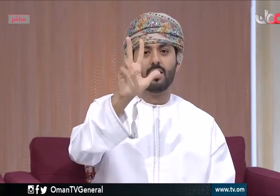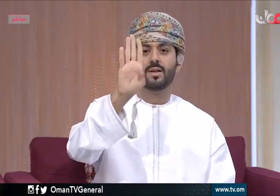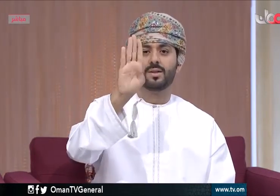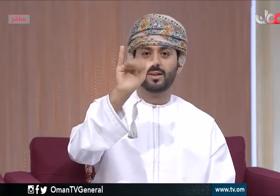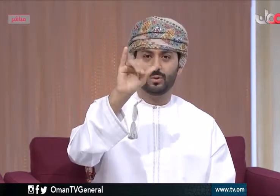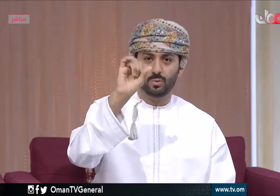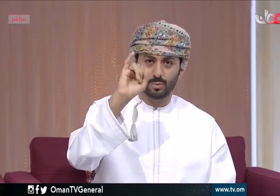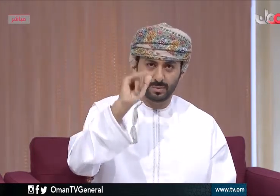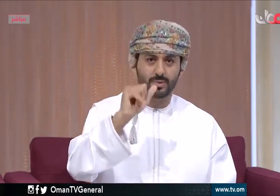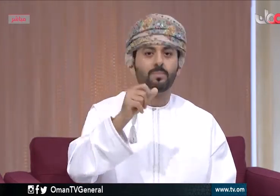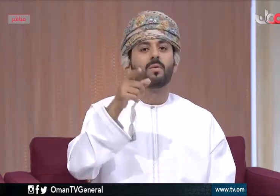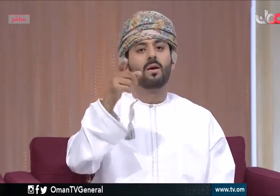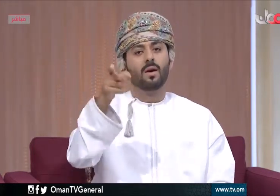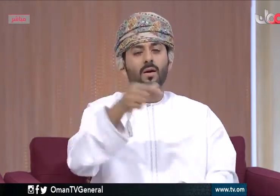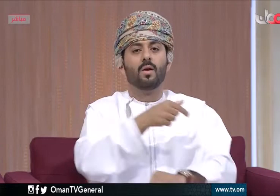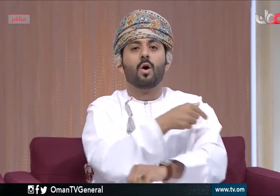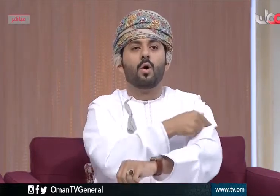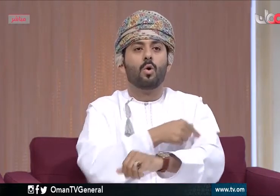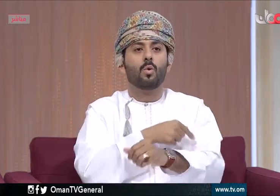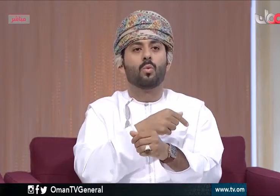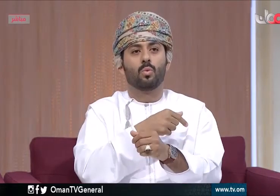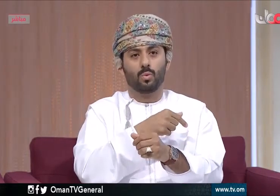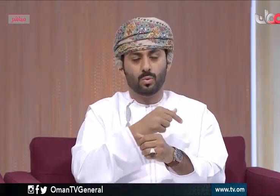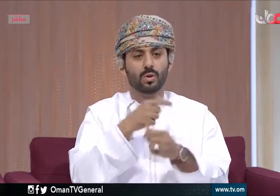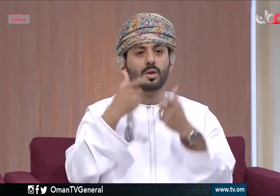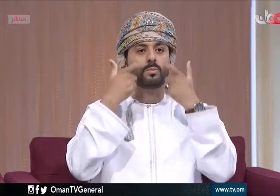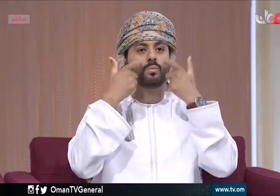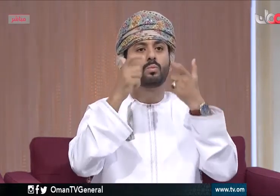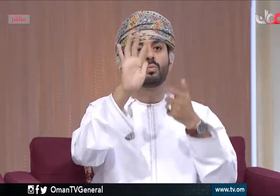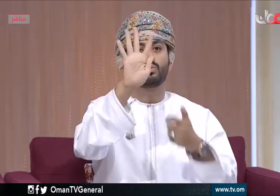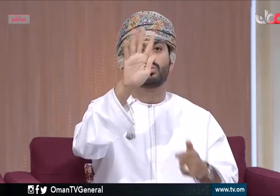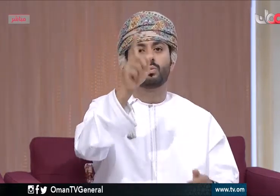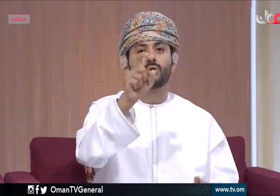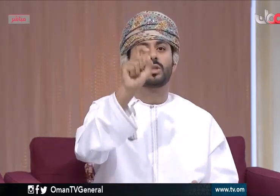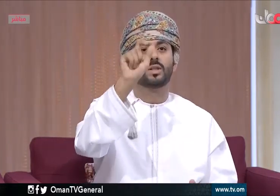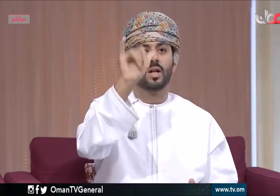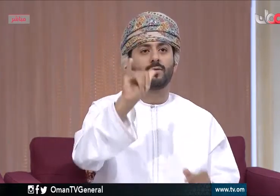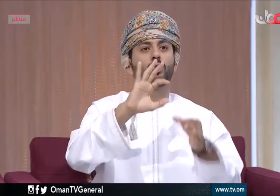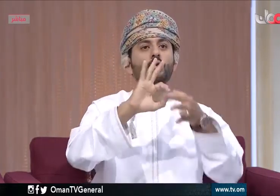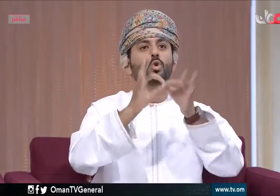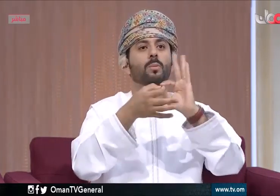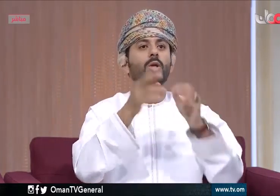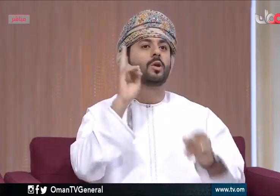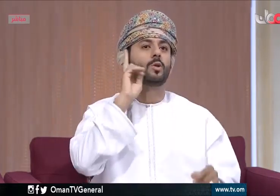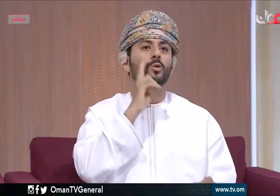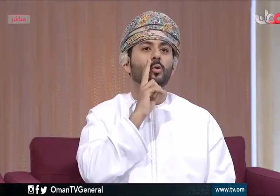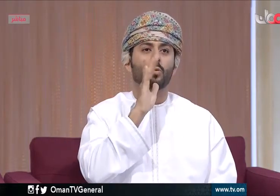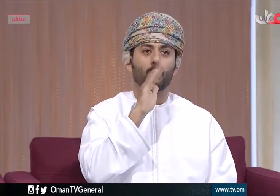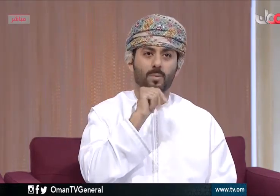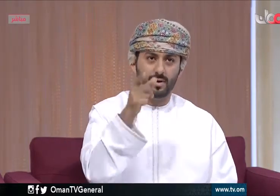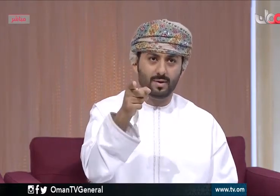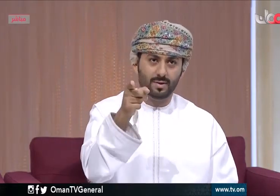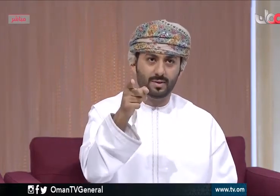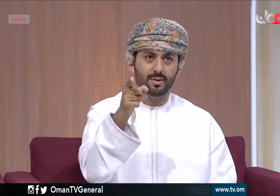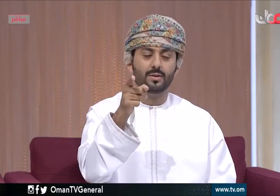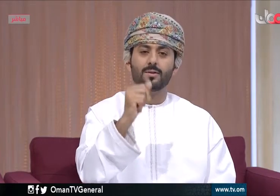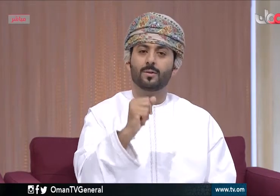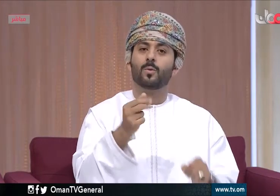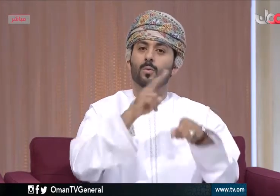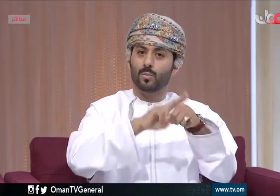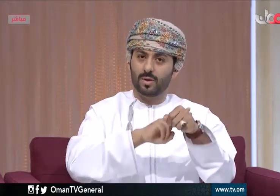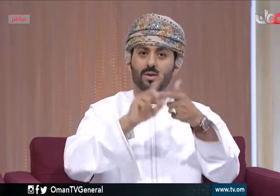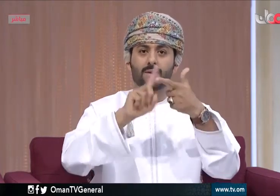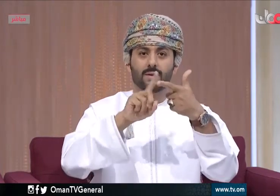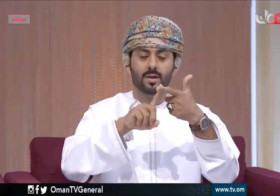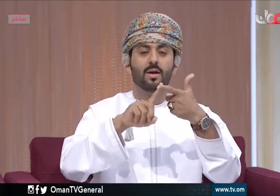عائشة الكيومي، عضو أيضا وعضو شرفي في